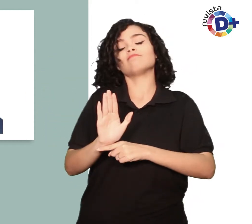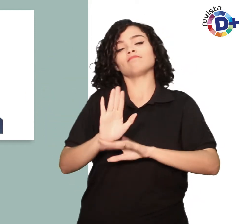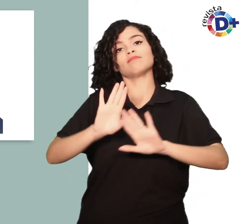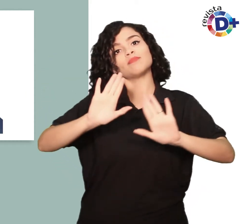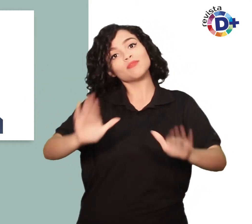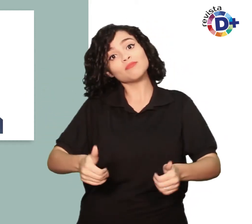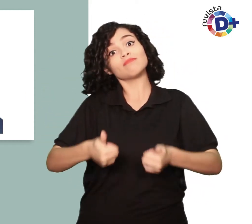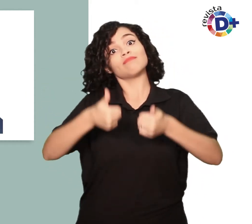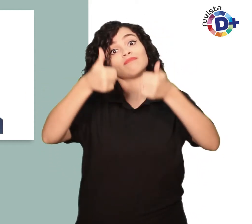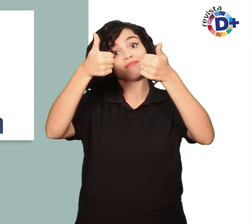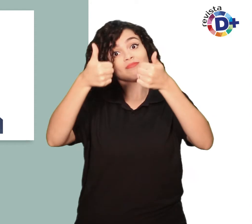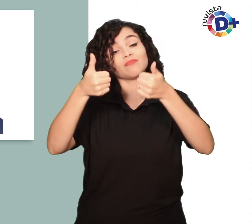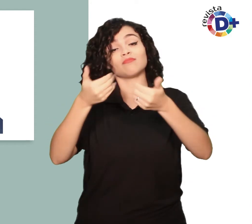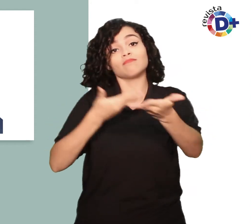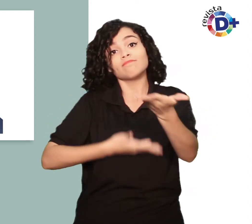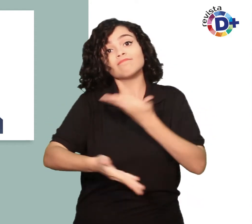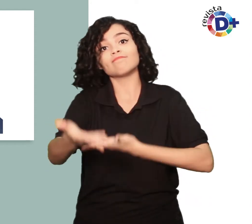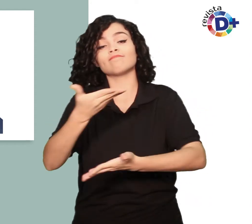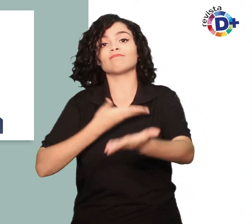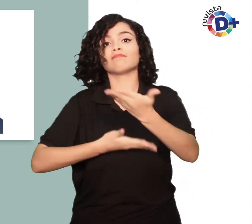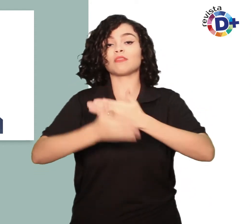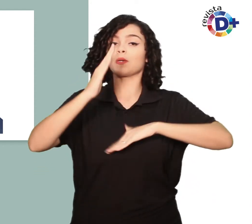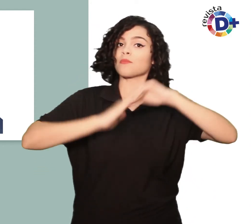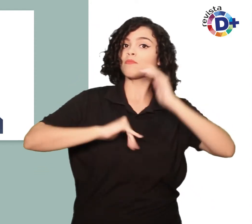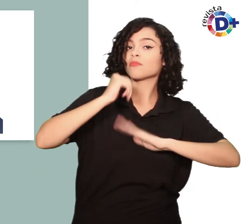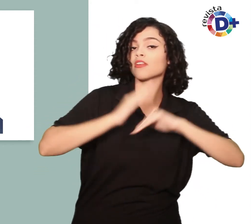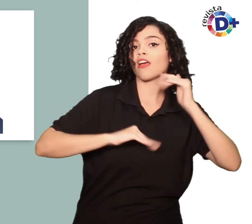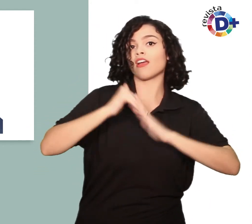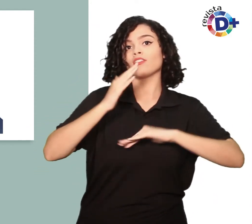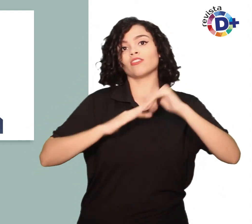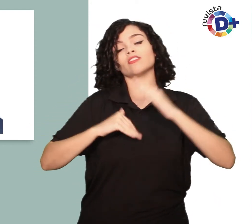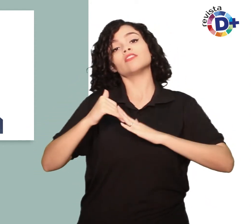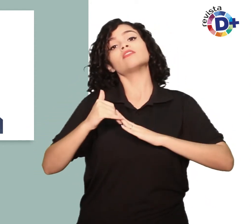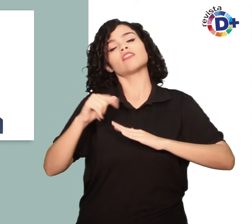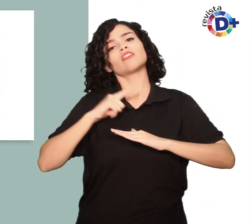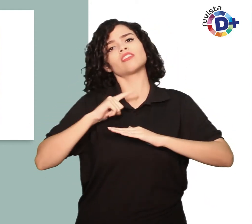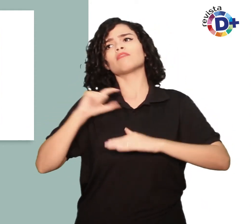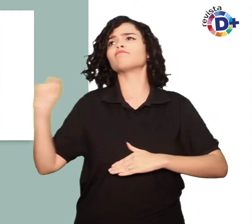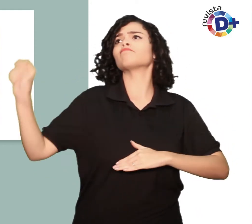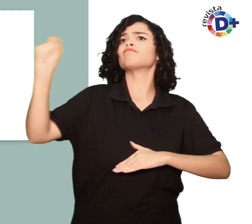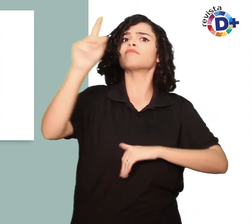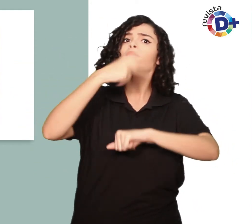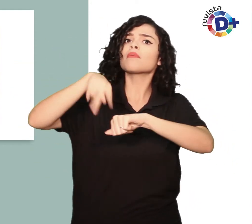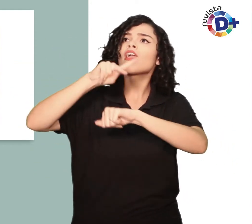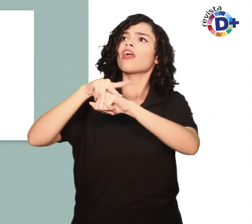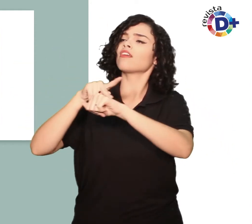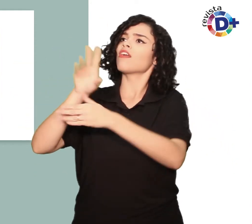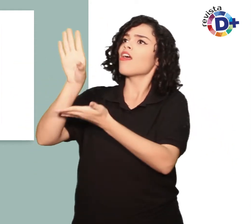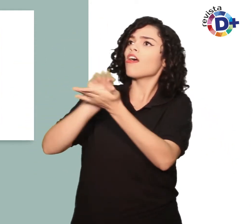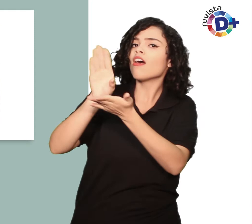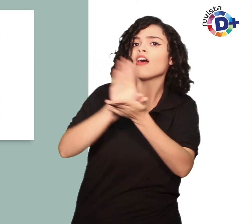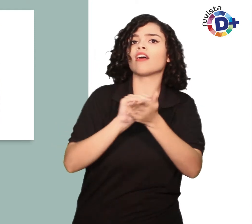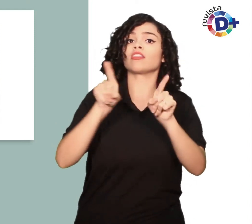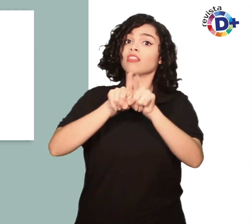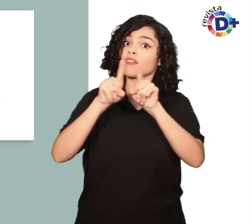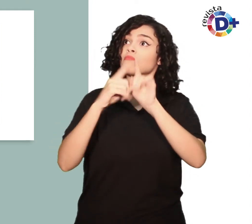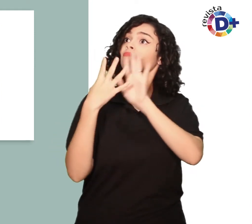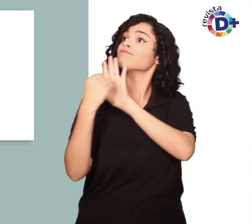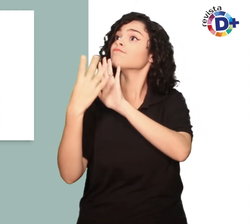significativamente para a troca de boas práticas desenvolvidas por vários países e nos inspirar na oferta